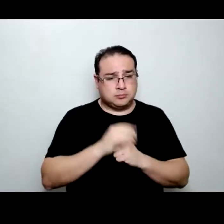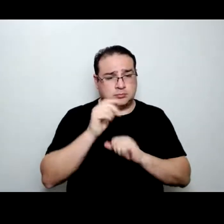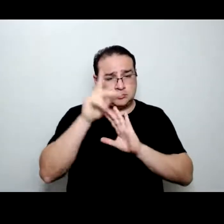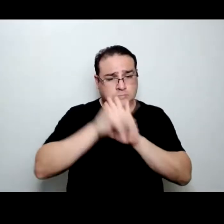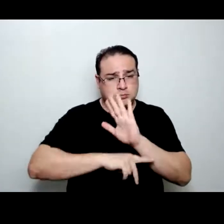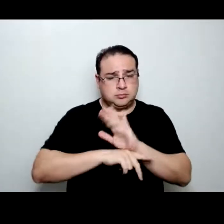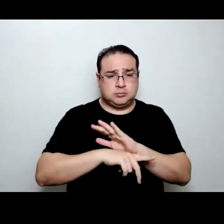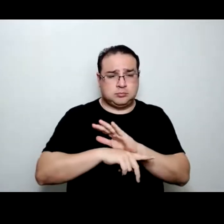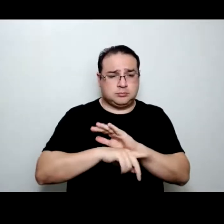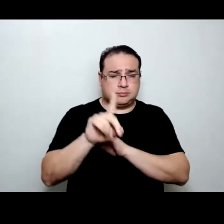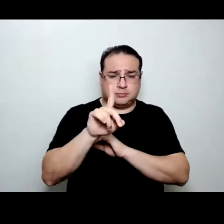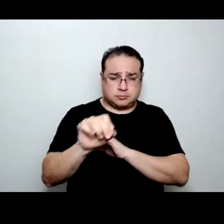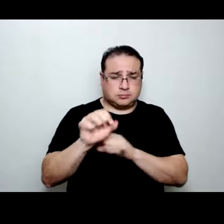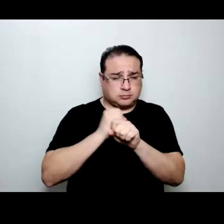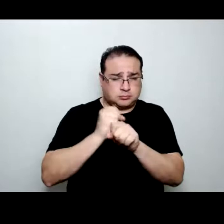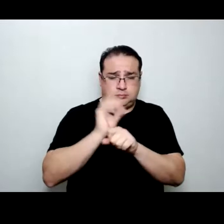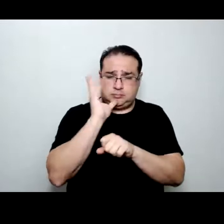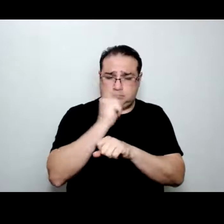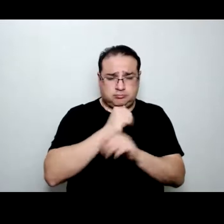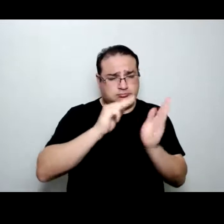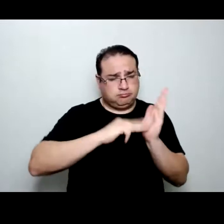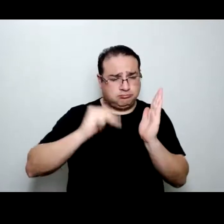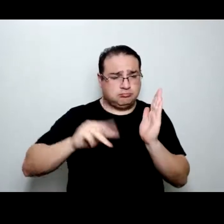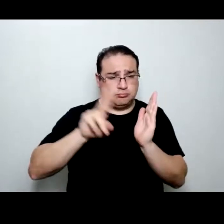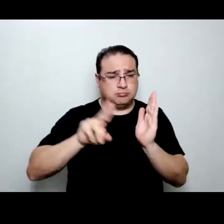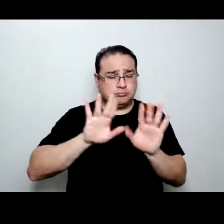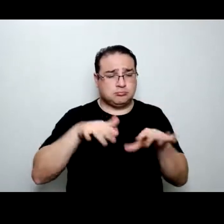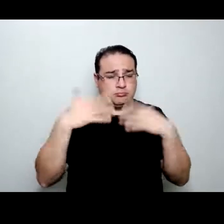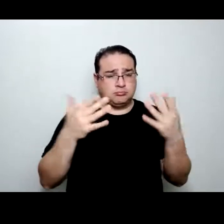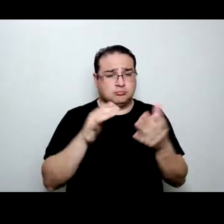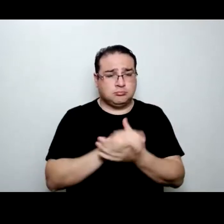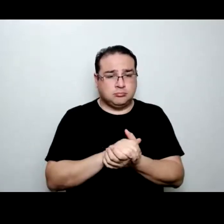projeto de décadas, né? Dependendo da metodologia que você